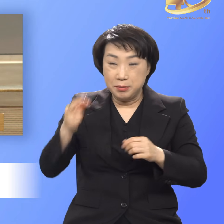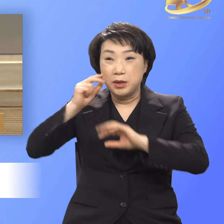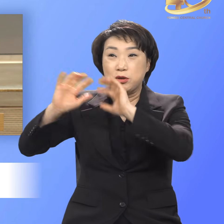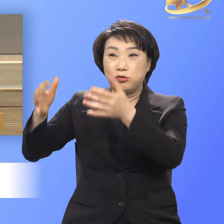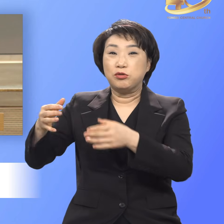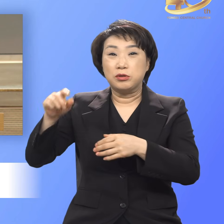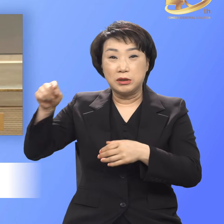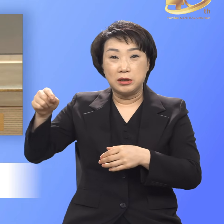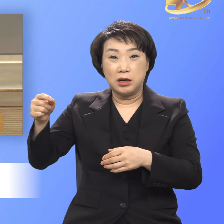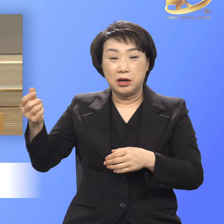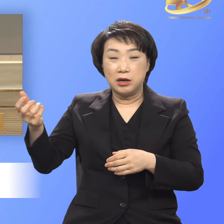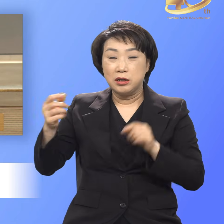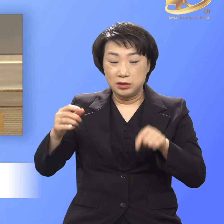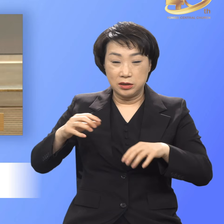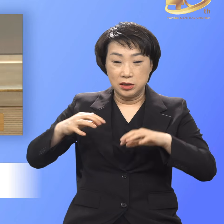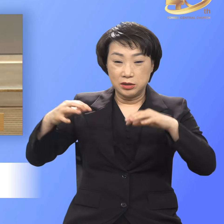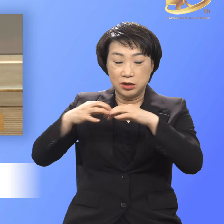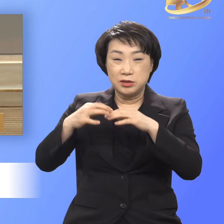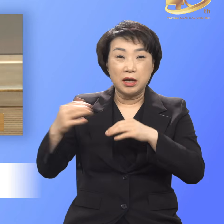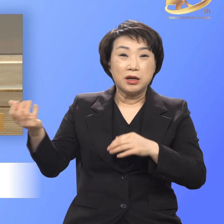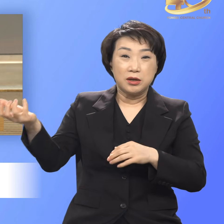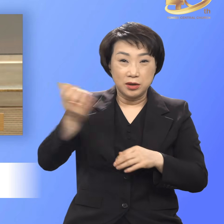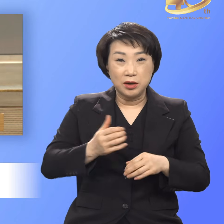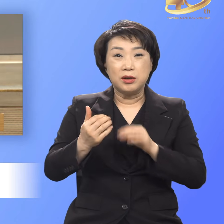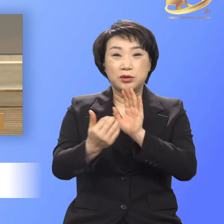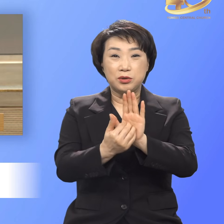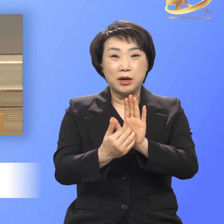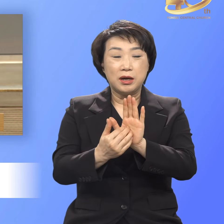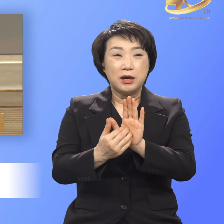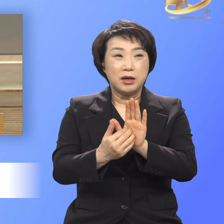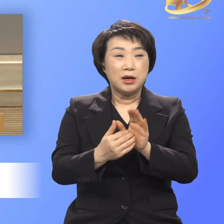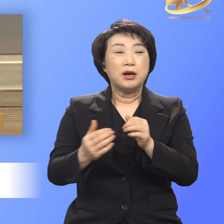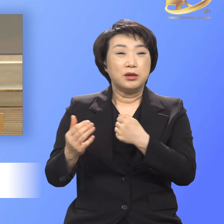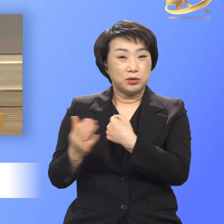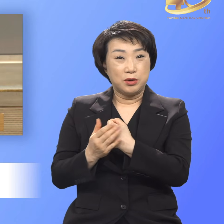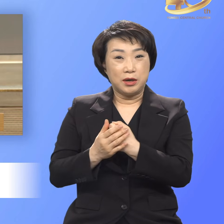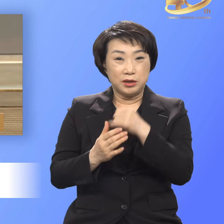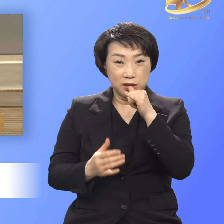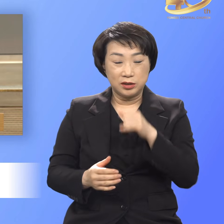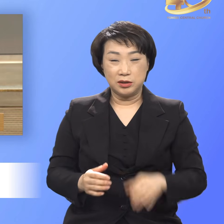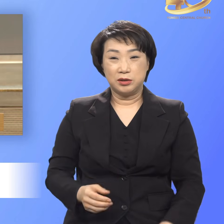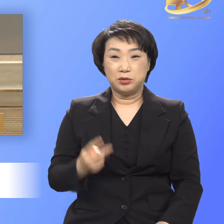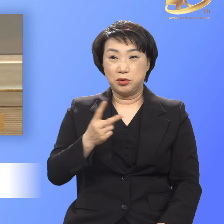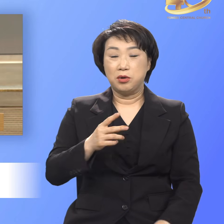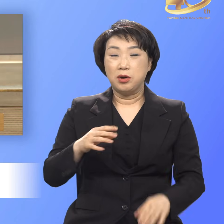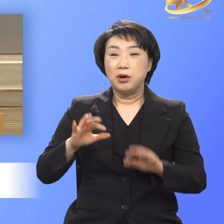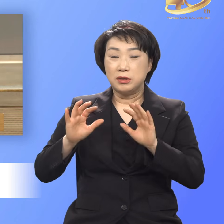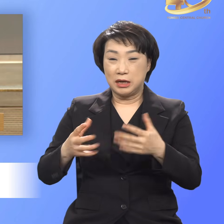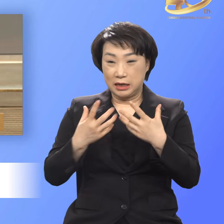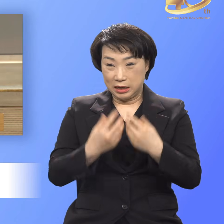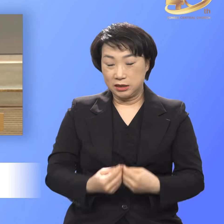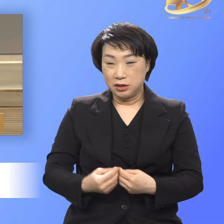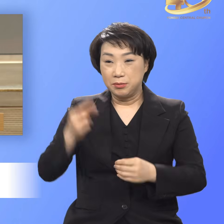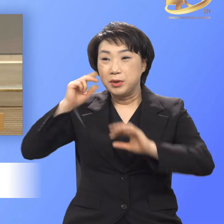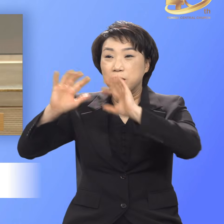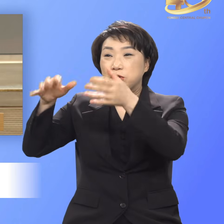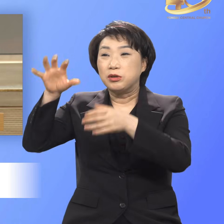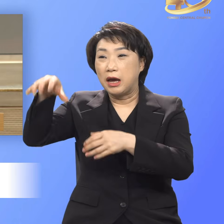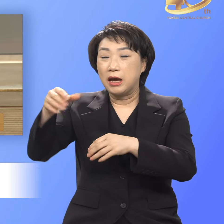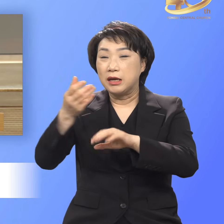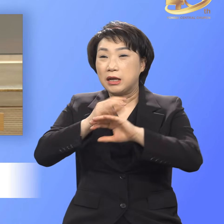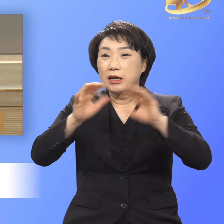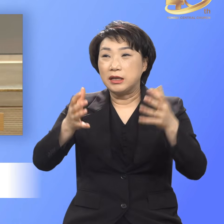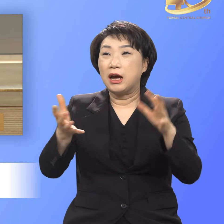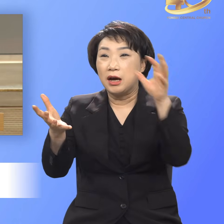미국이 전쟁에서 막는다. 미국의 땅에 적이 들어온다. 그럼